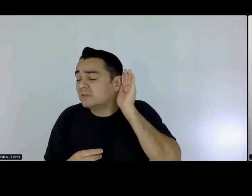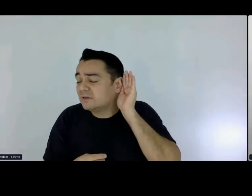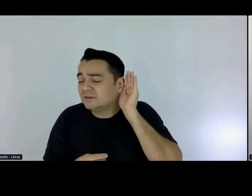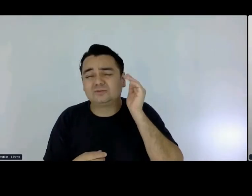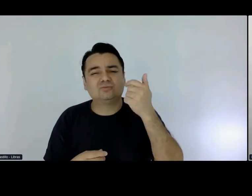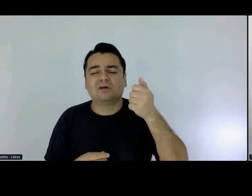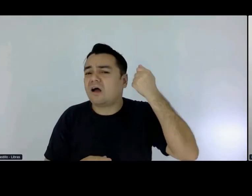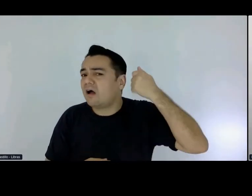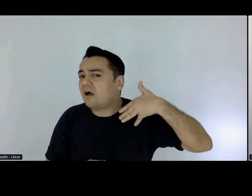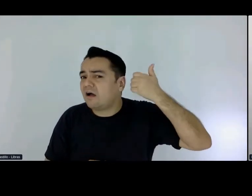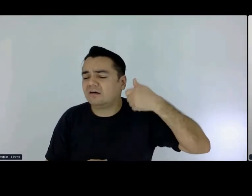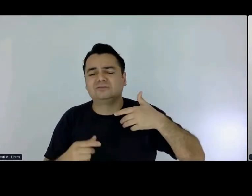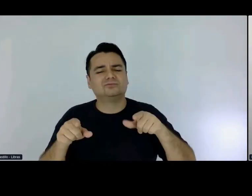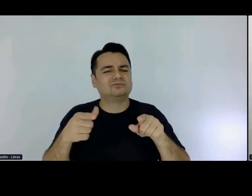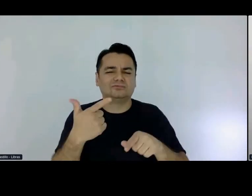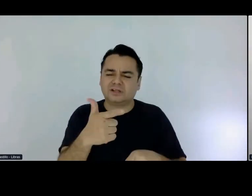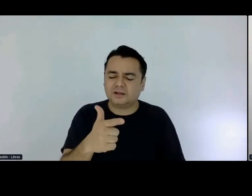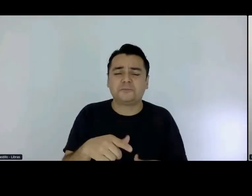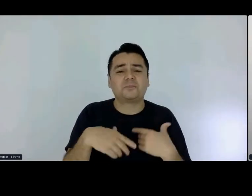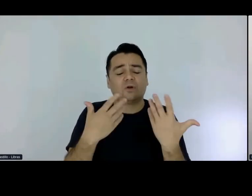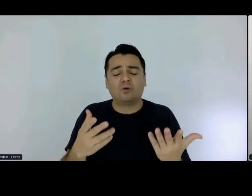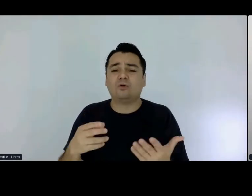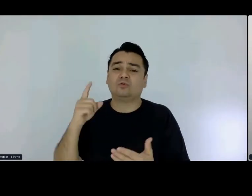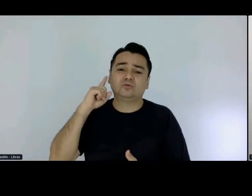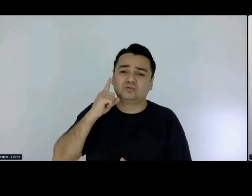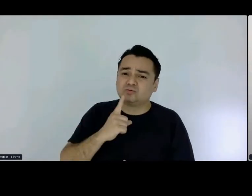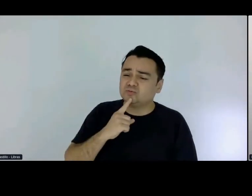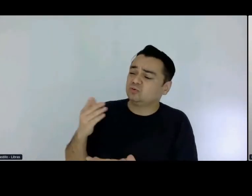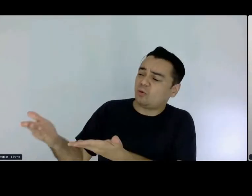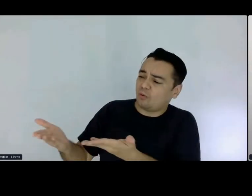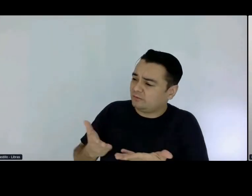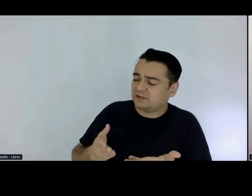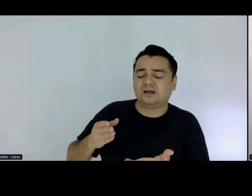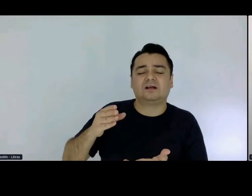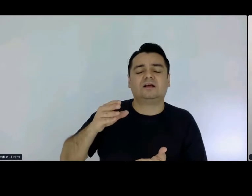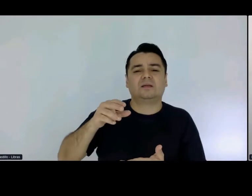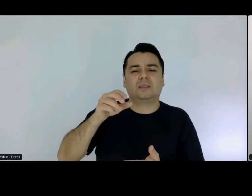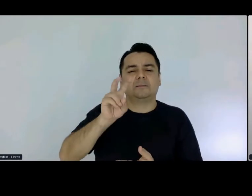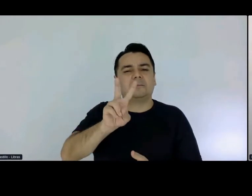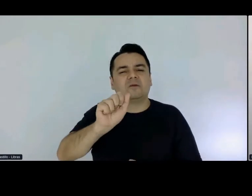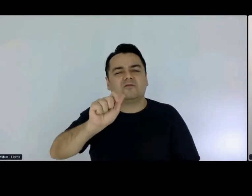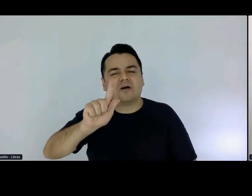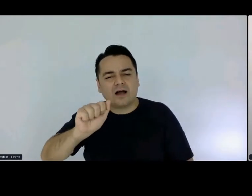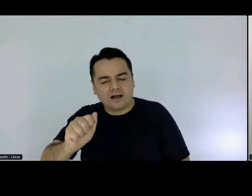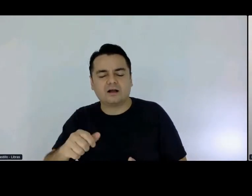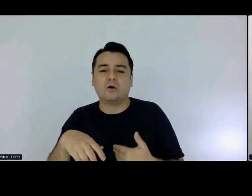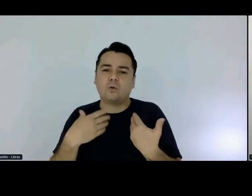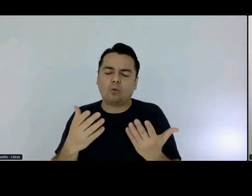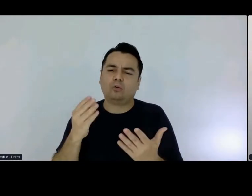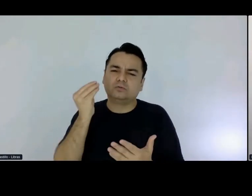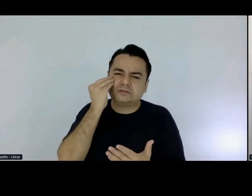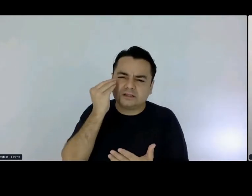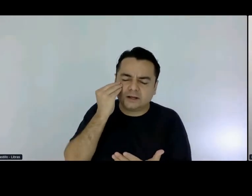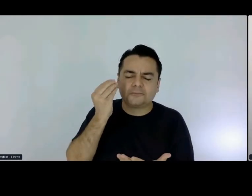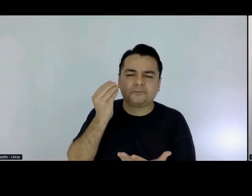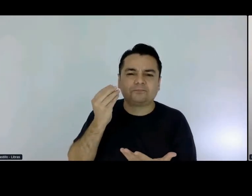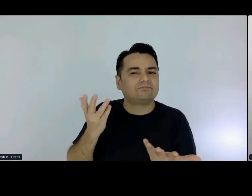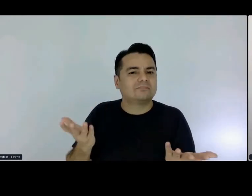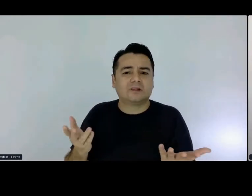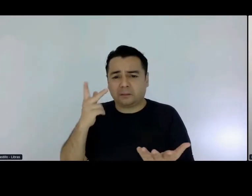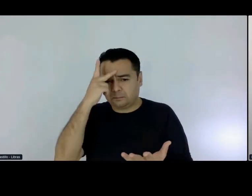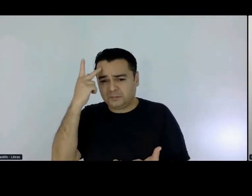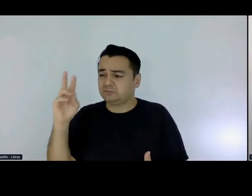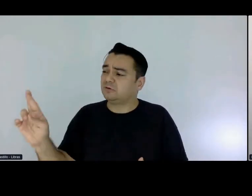convidarem surdos a participarem de processos seletivos, ou, né, ou tentativa de ligação mesmo, e a pessoa não